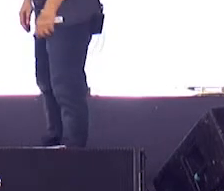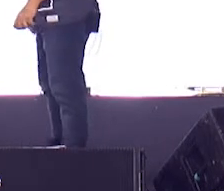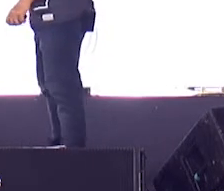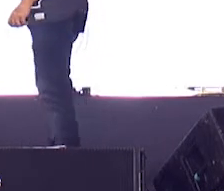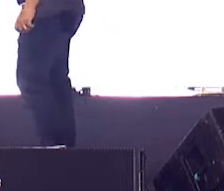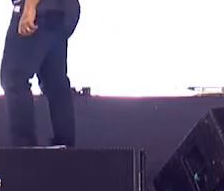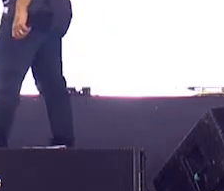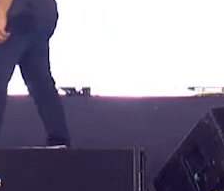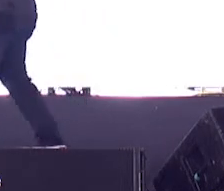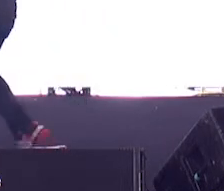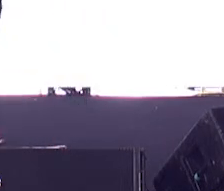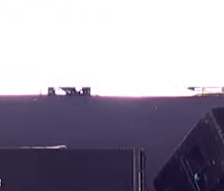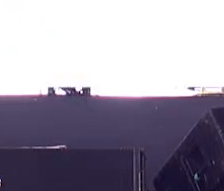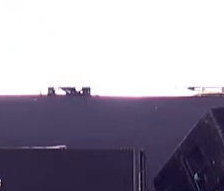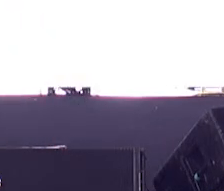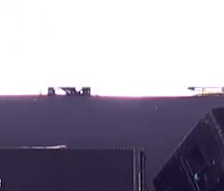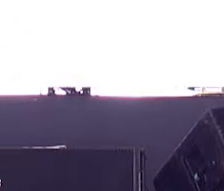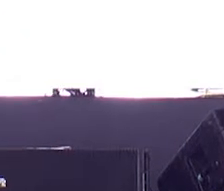Questão de número 3.